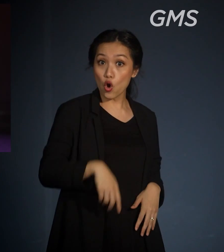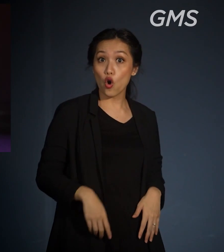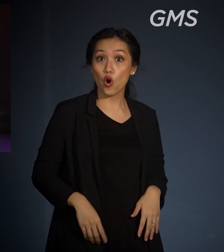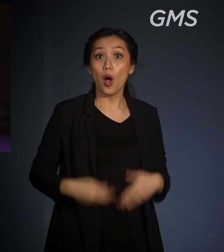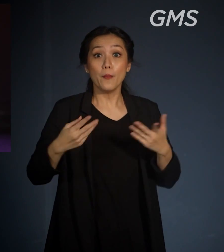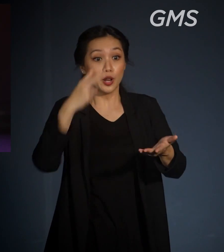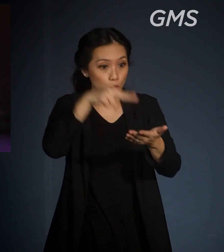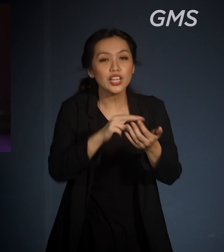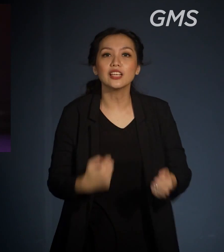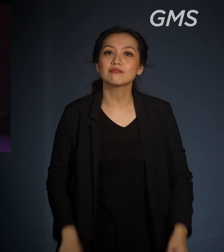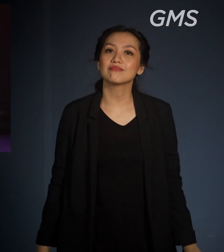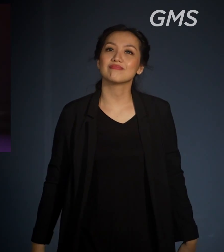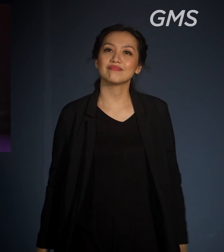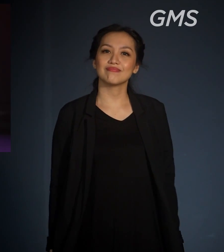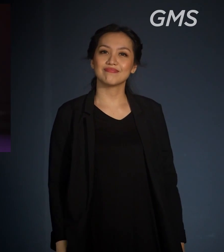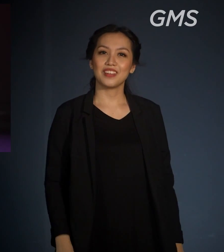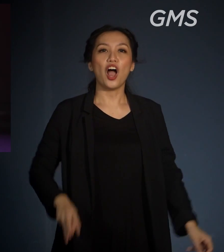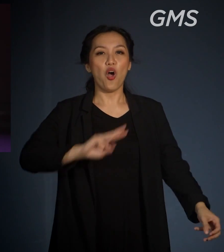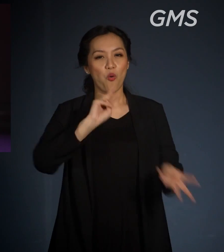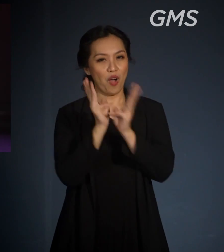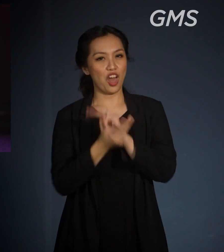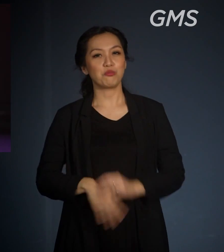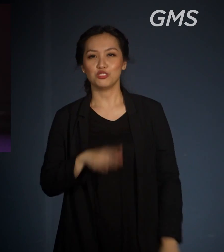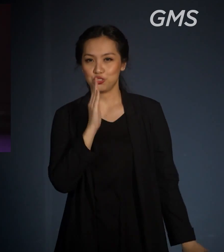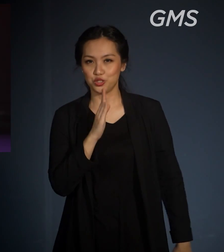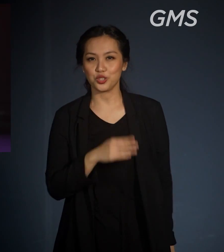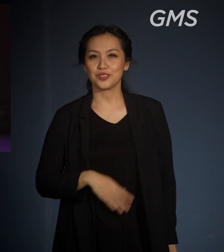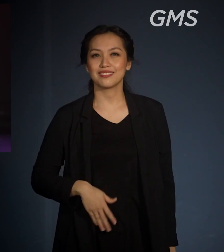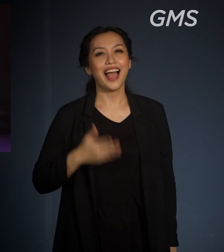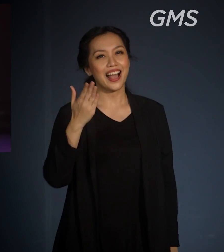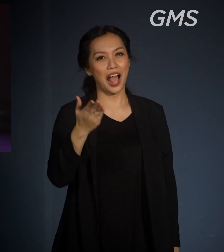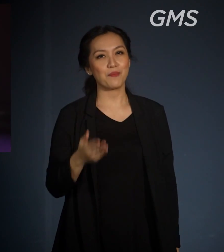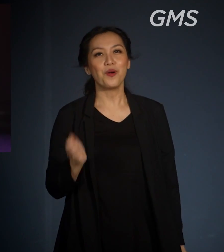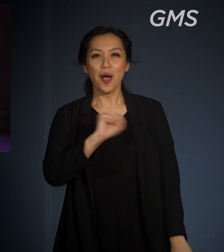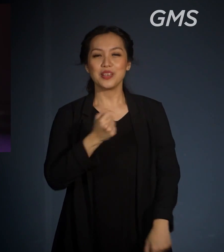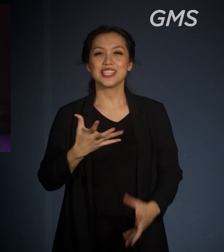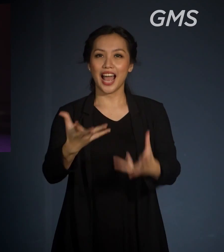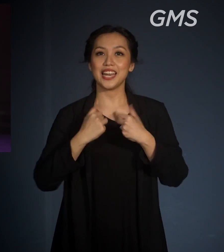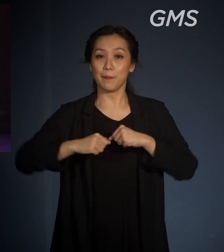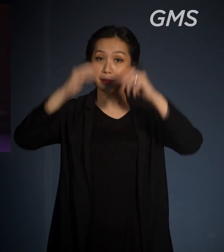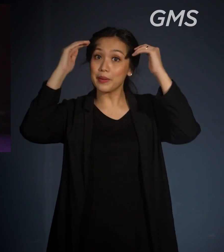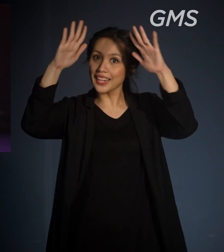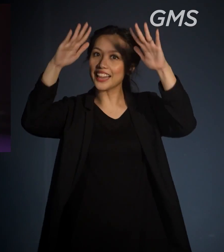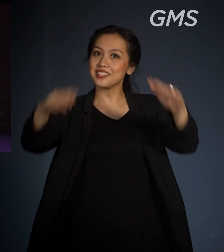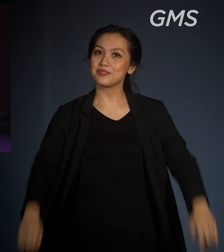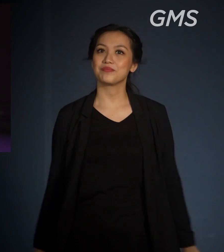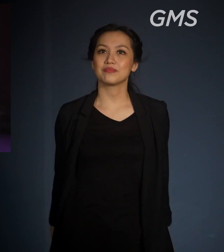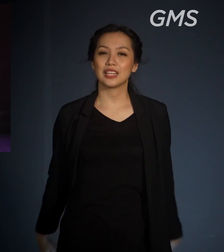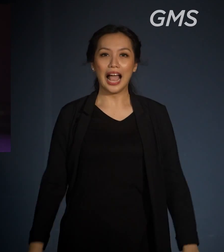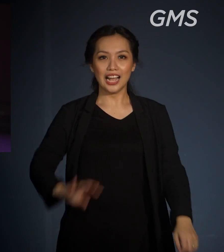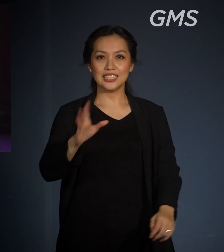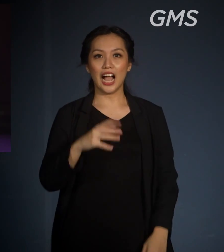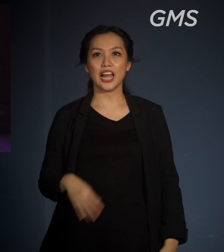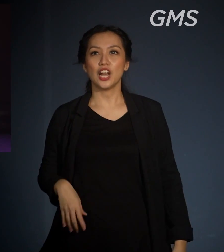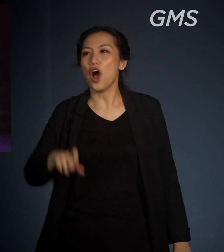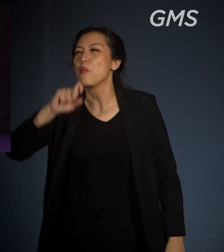dalam pekerjaan, tapi Anda bisa diberkati Tuhan. Kalau mau kaya itu ya jadi pengusaha ya harus curang-curang. Harus